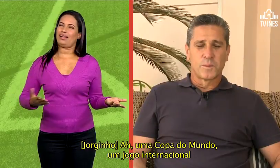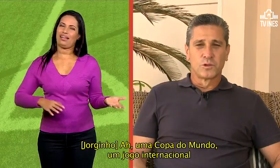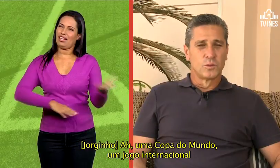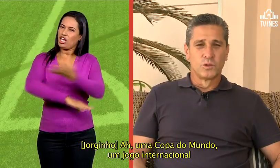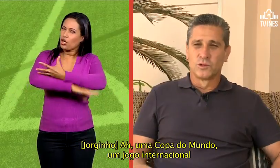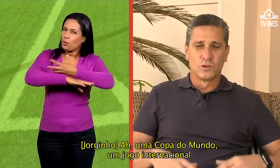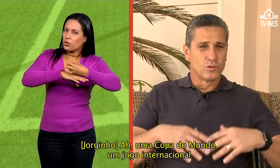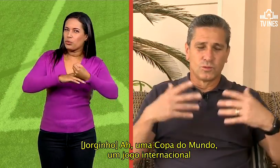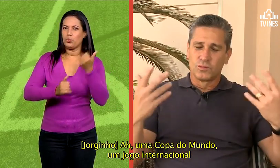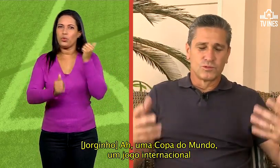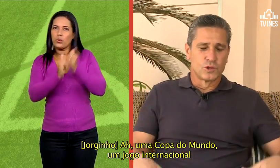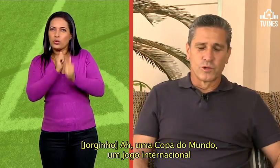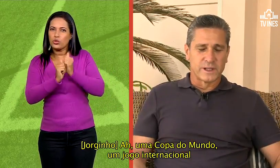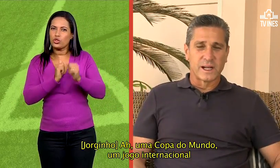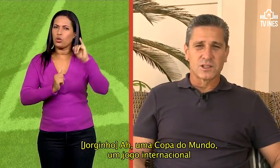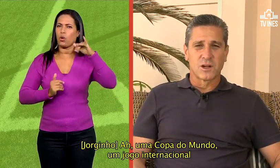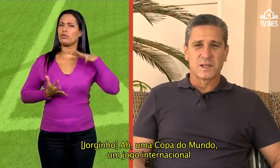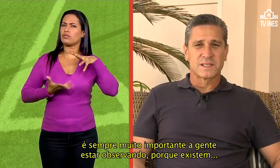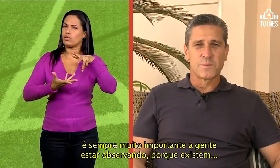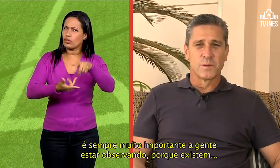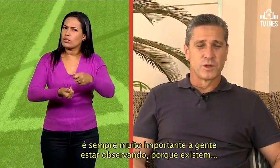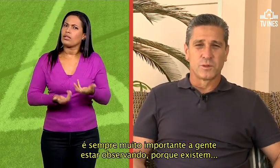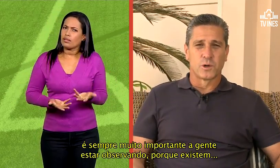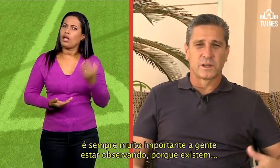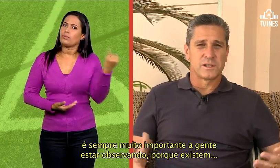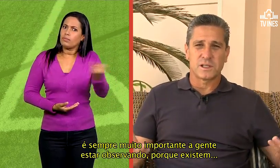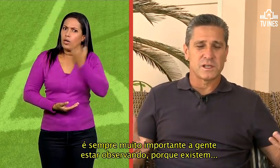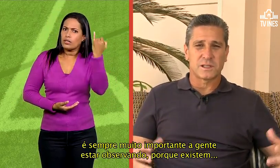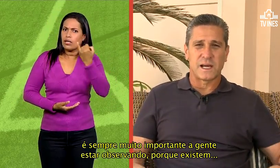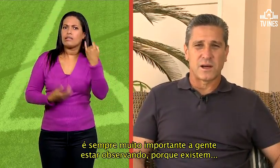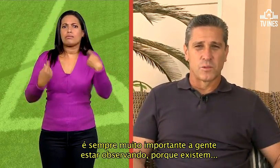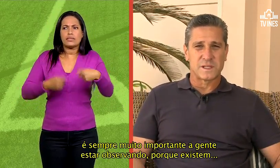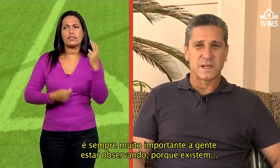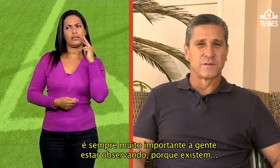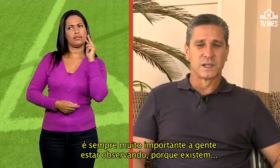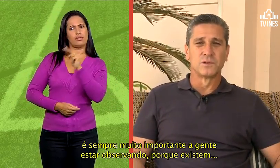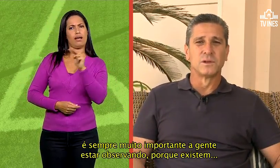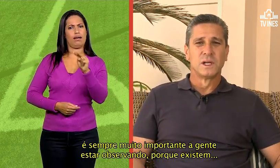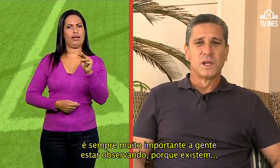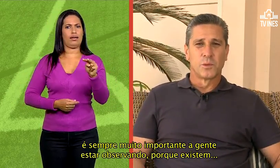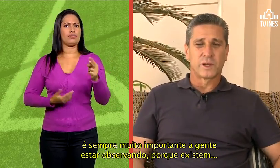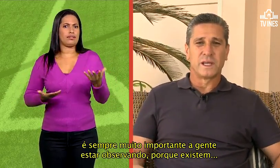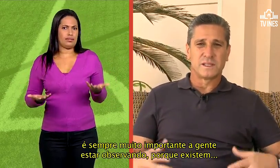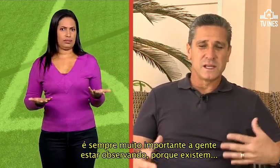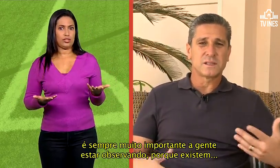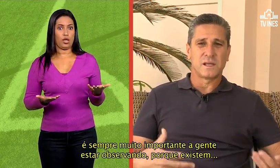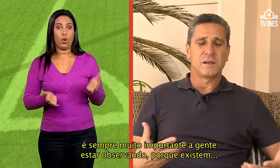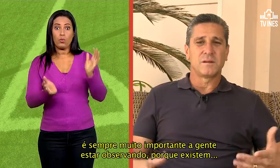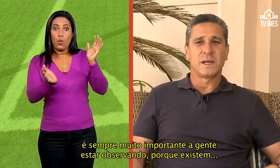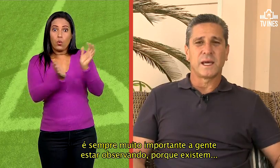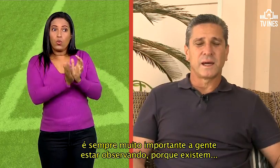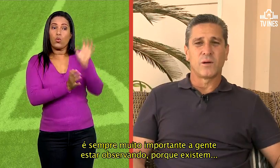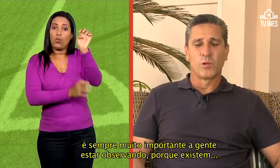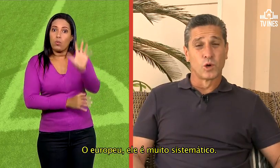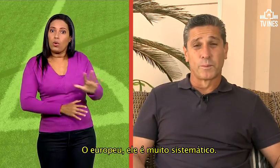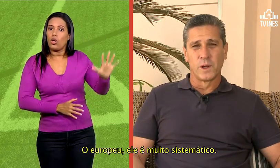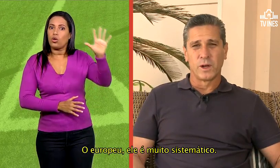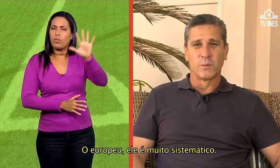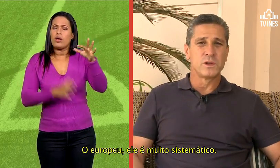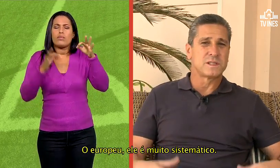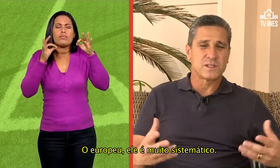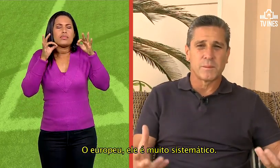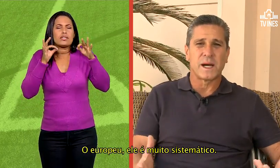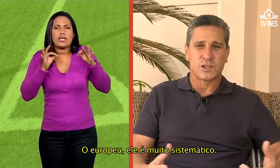Uma Copa do Mundo, um jogo internacional, é sempre muito importante a gente estar observando, porque existem... o